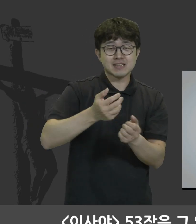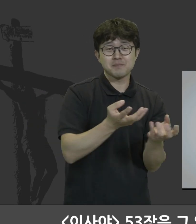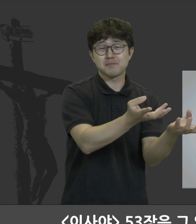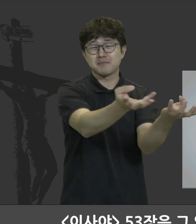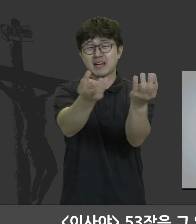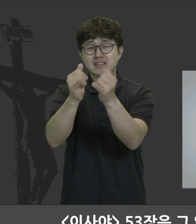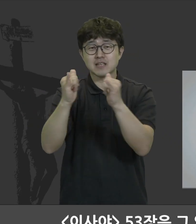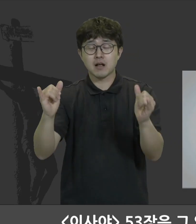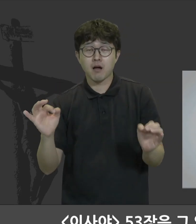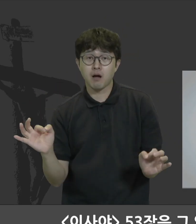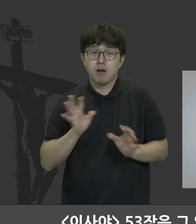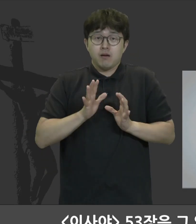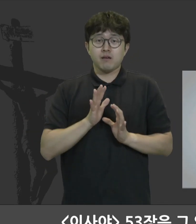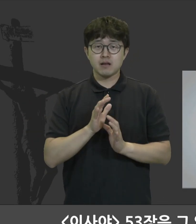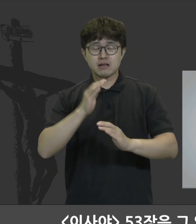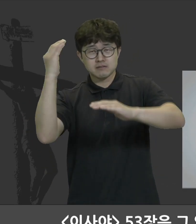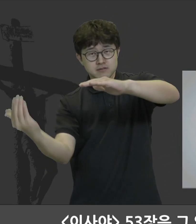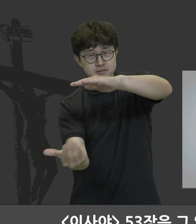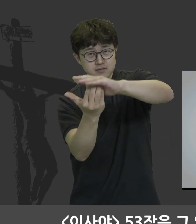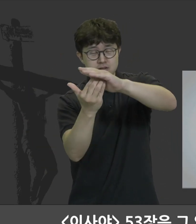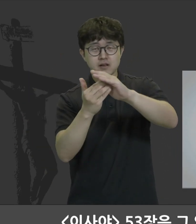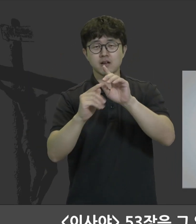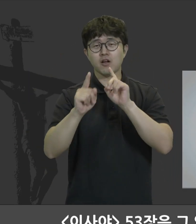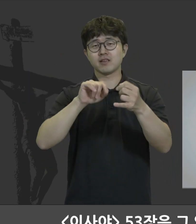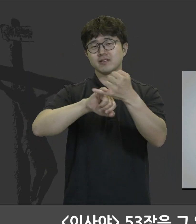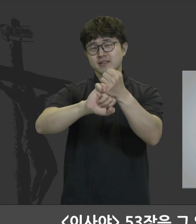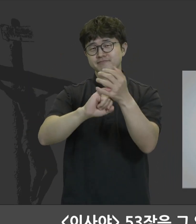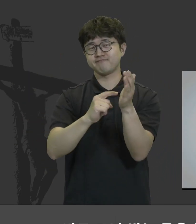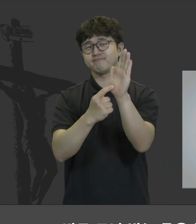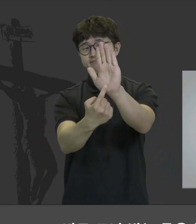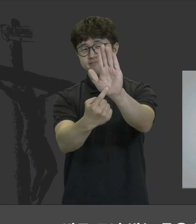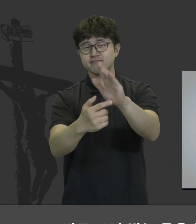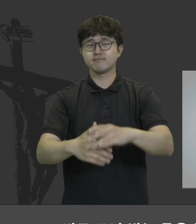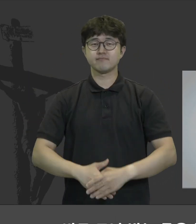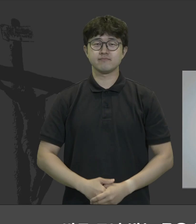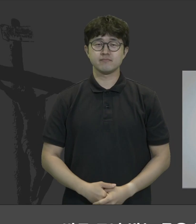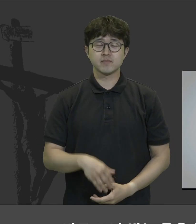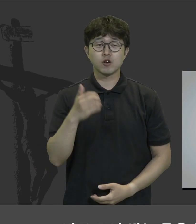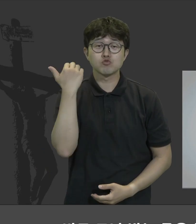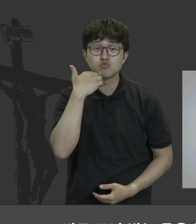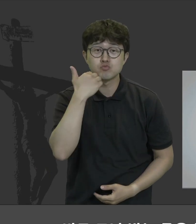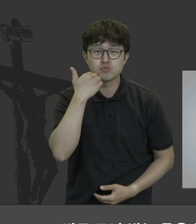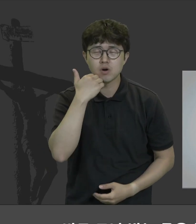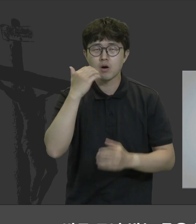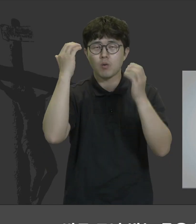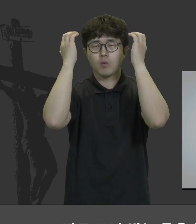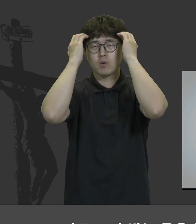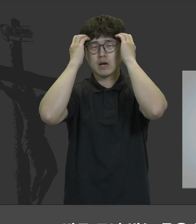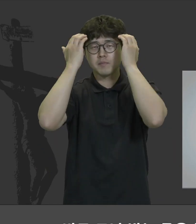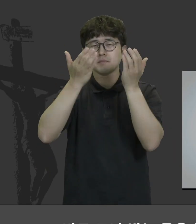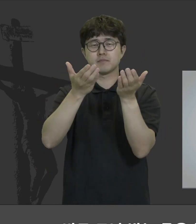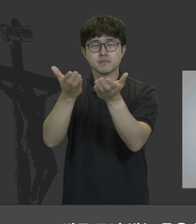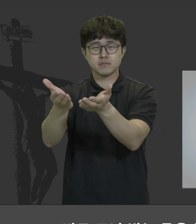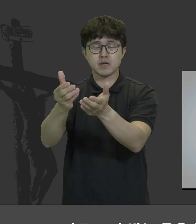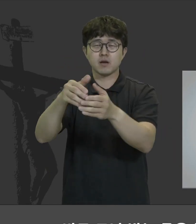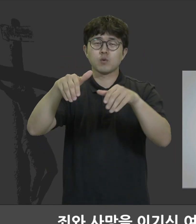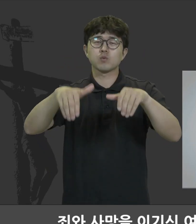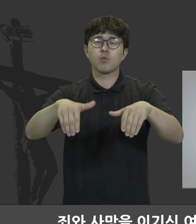사람들이 놀라는 방법으로 성취될 것이라 예언합니다. 바로 고난받는 종을 통해서입니다.